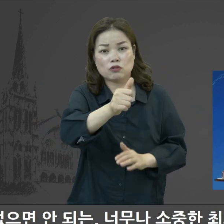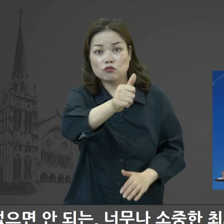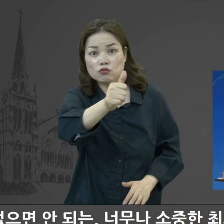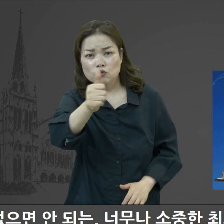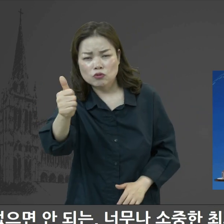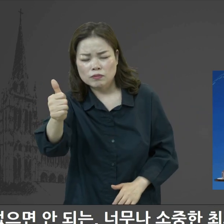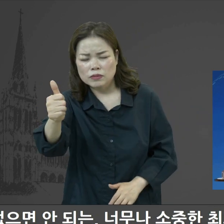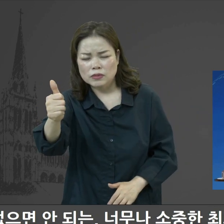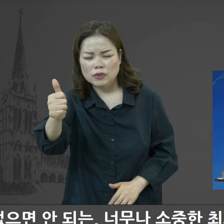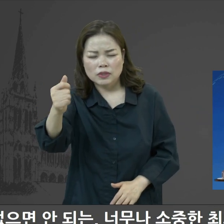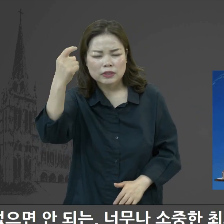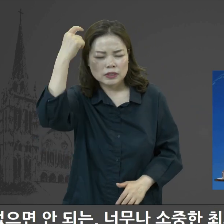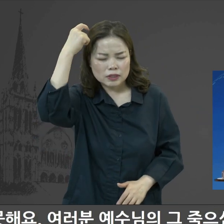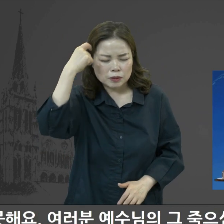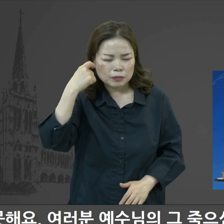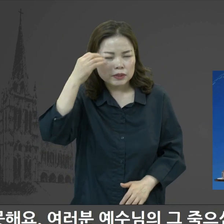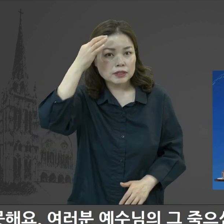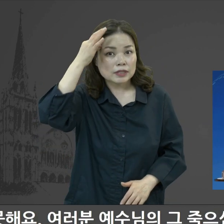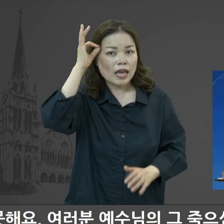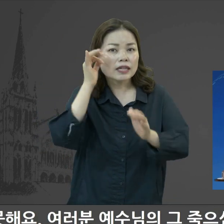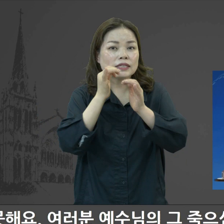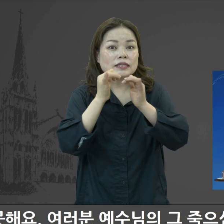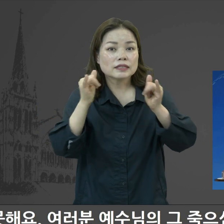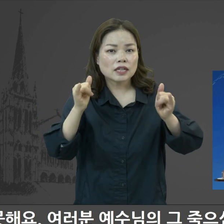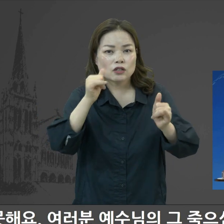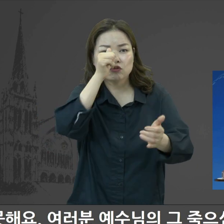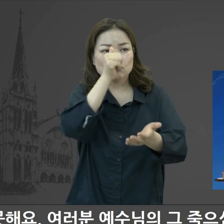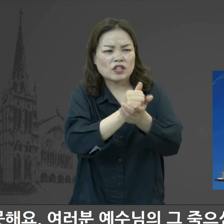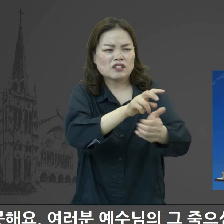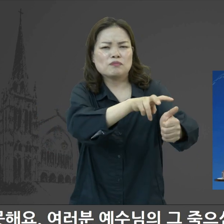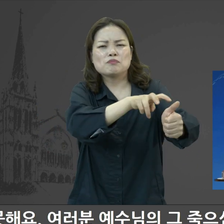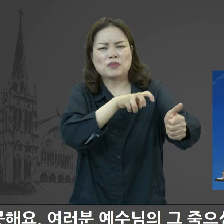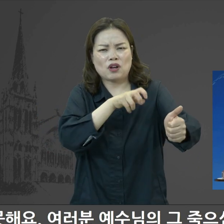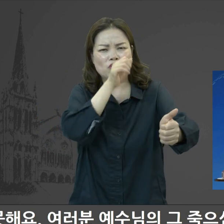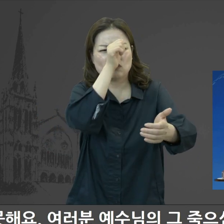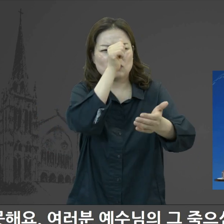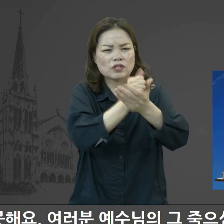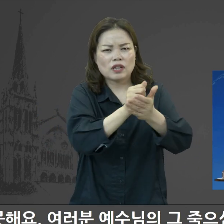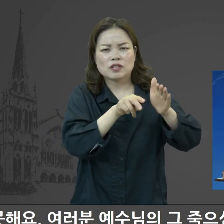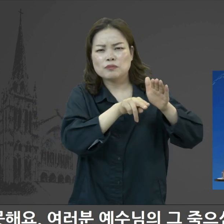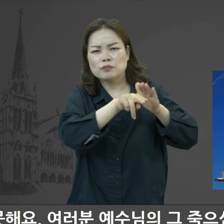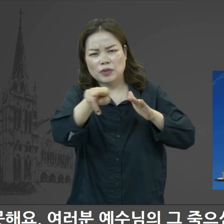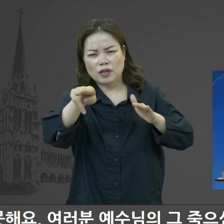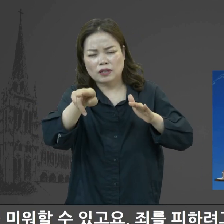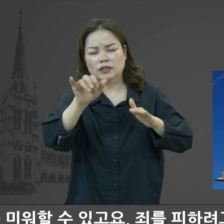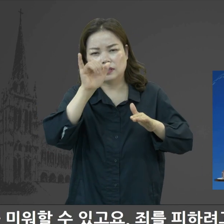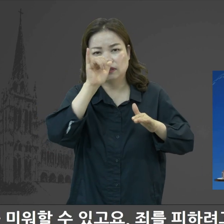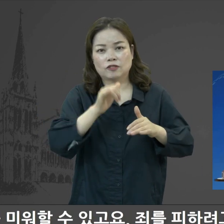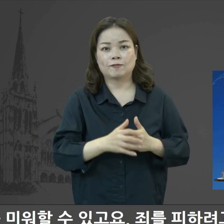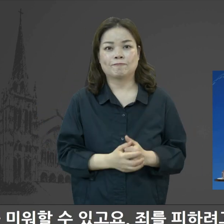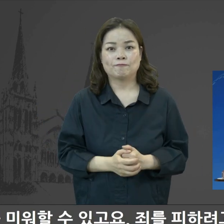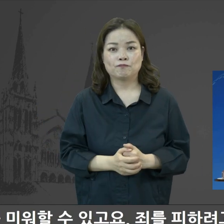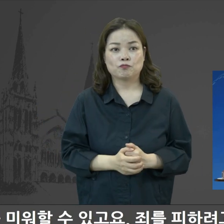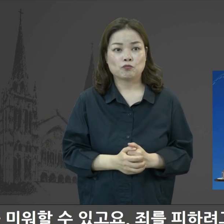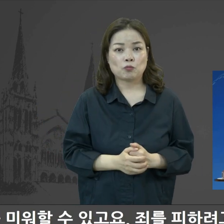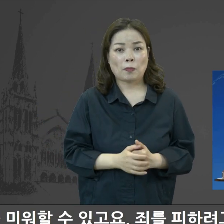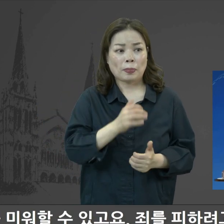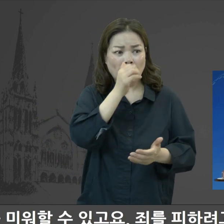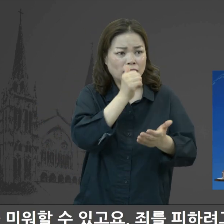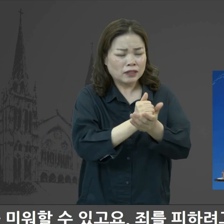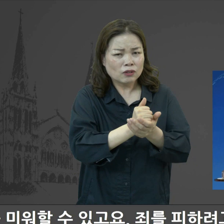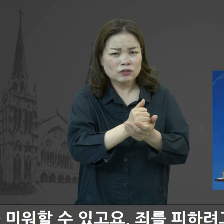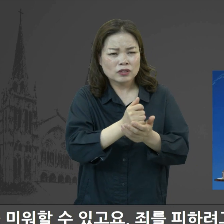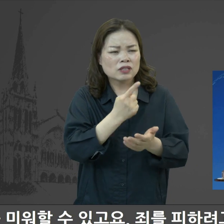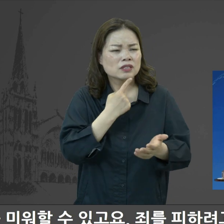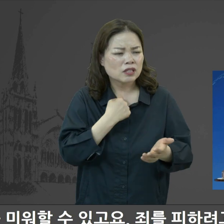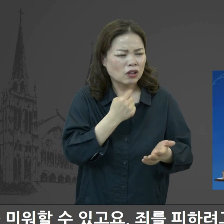죽으심을 뼈저리게 아는 사람만이 죄를 미워할 수 있고요, 죄를 피하려고 하는 노력을 하게 된다니까요. 죄는요,